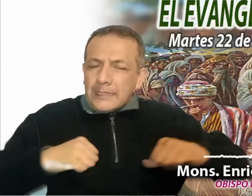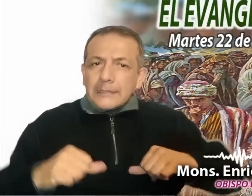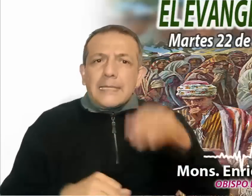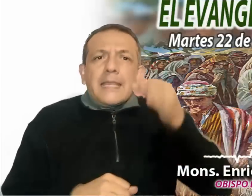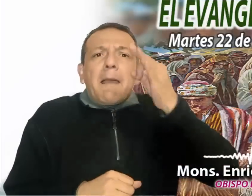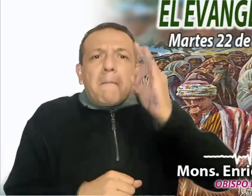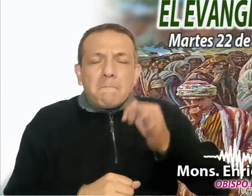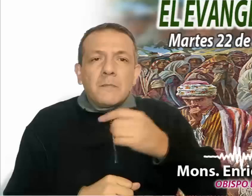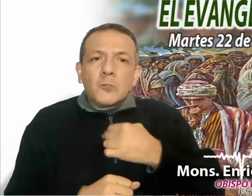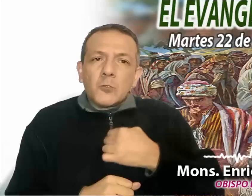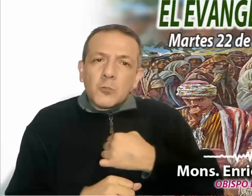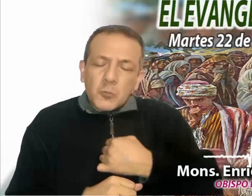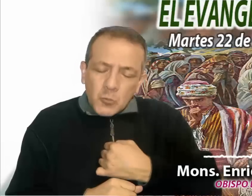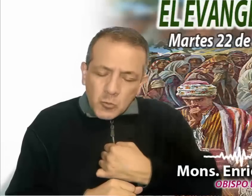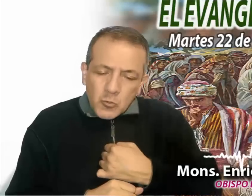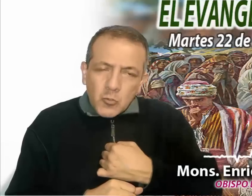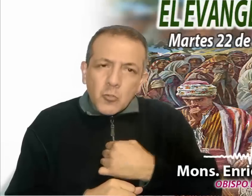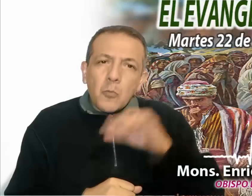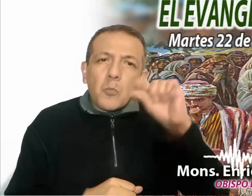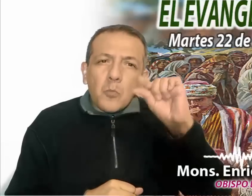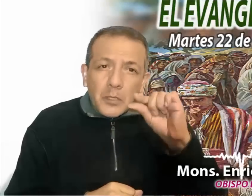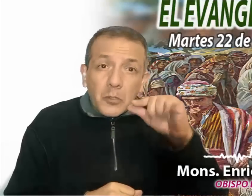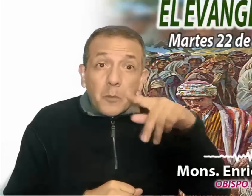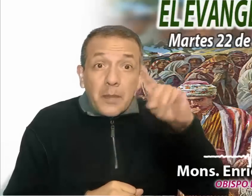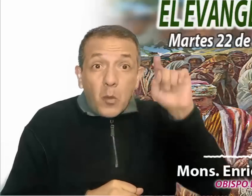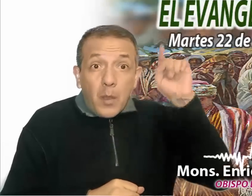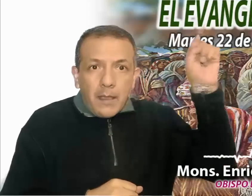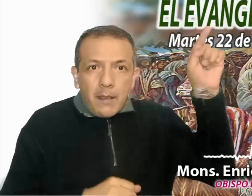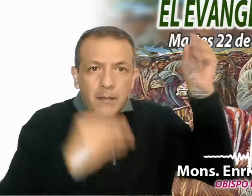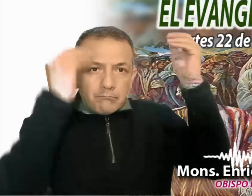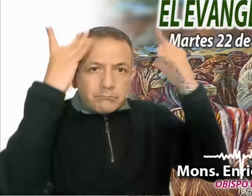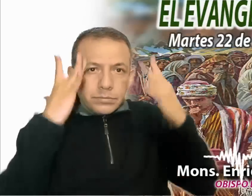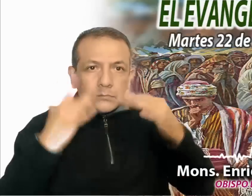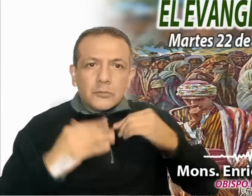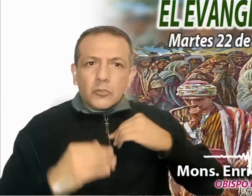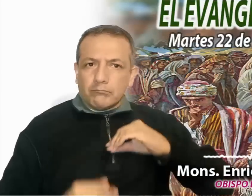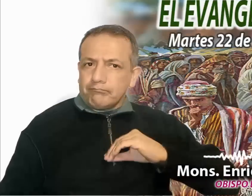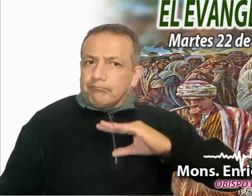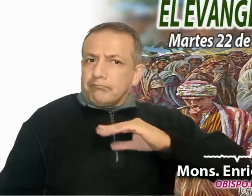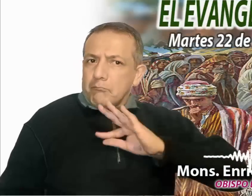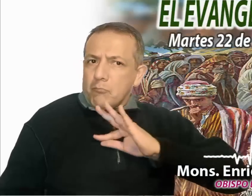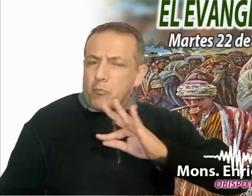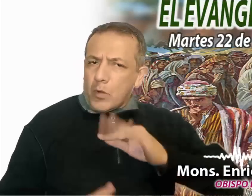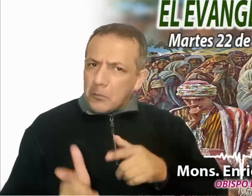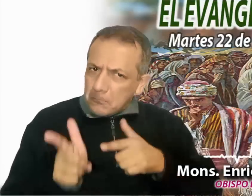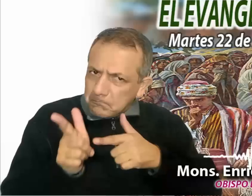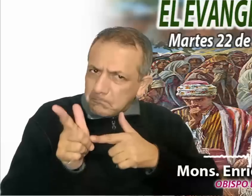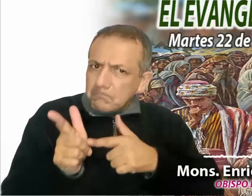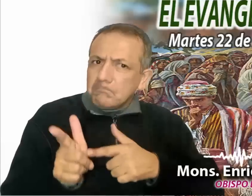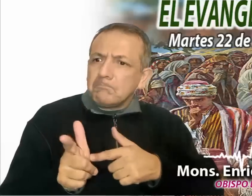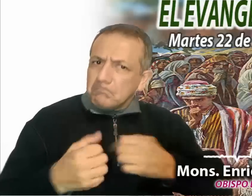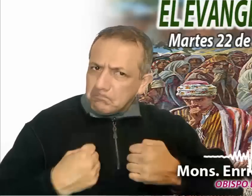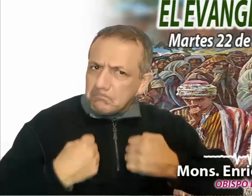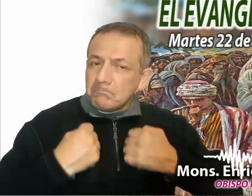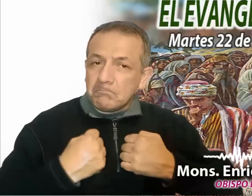la propia pequeñez e inutilidad, pero que en manos de Dios todo se transforma. El